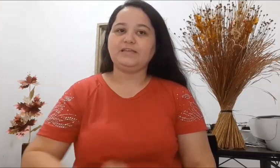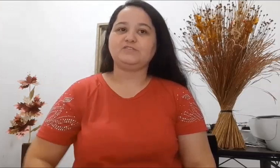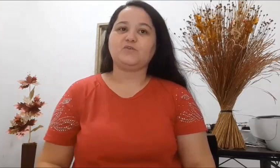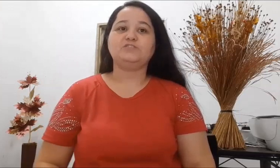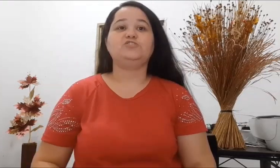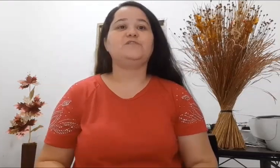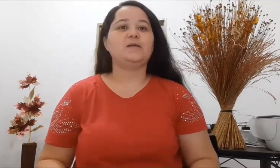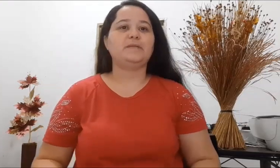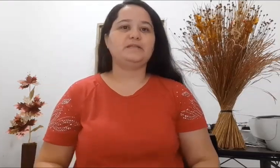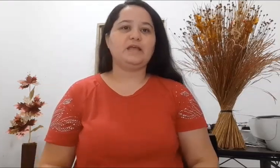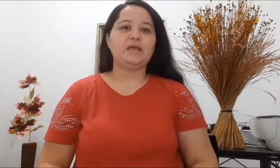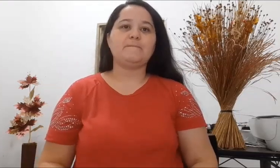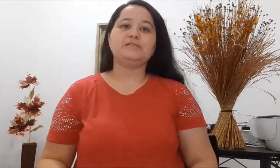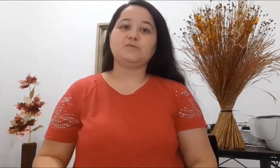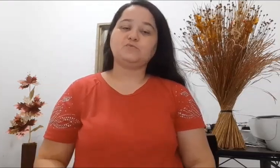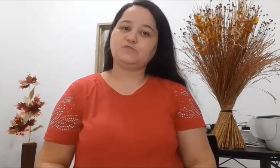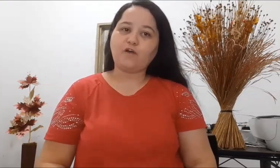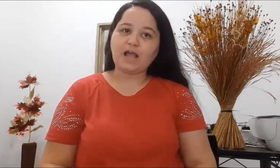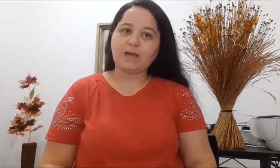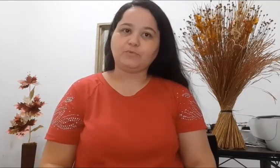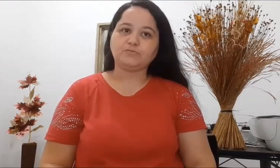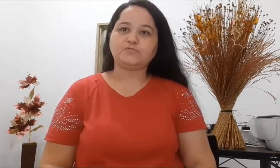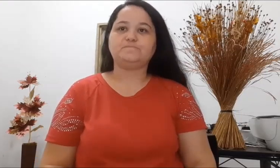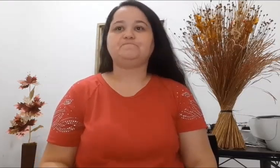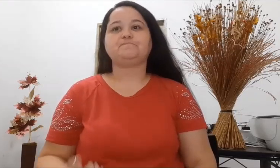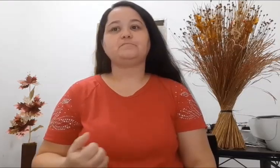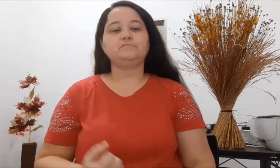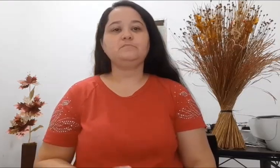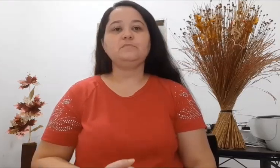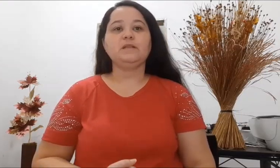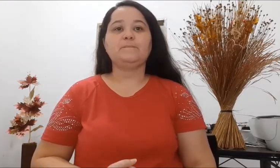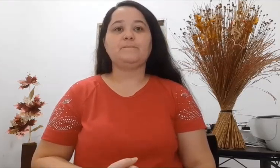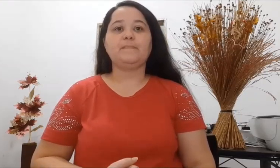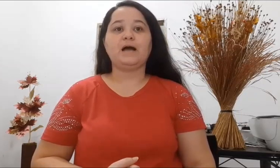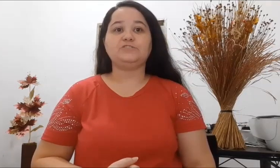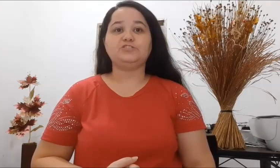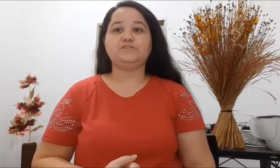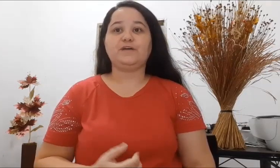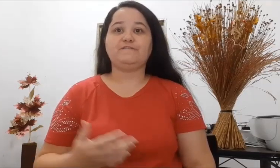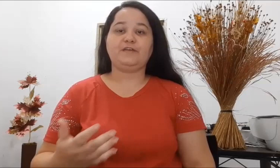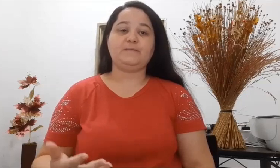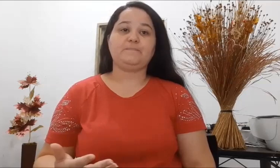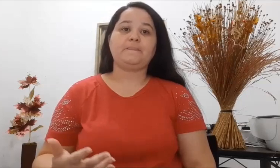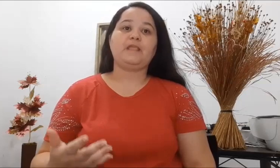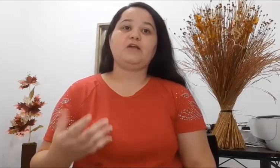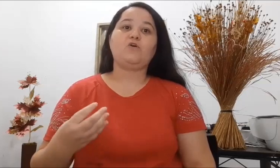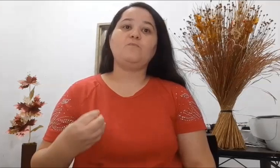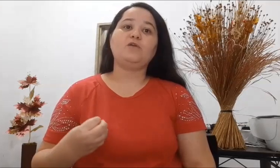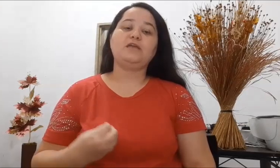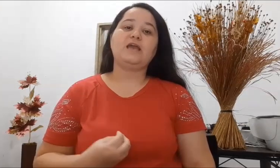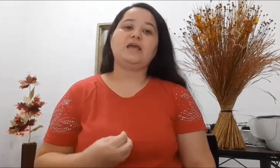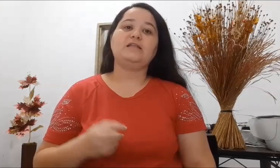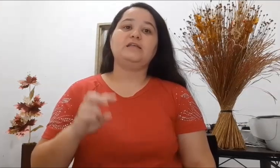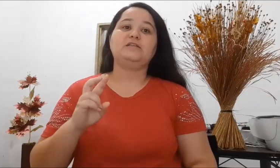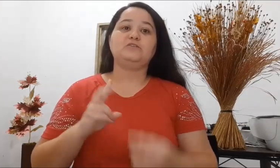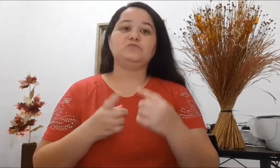isso, a gente vai aprender mais alguns vocábulos. A gente vai ver como que é o